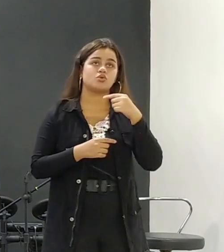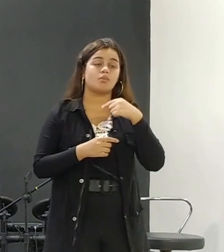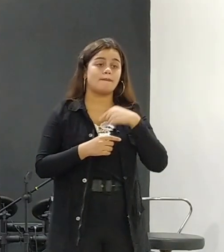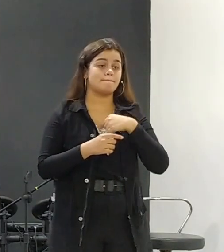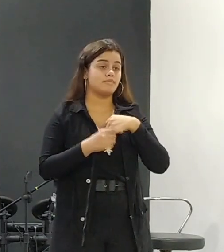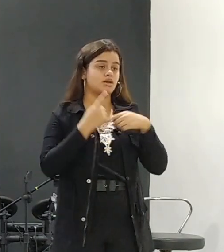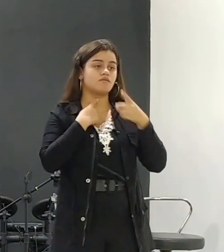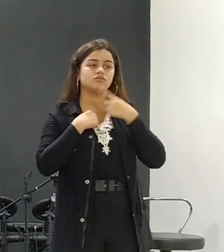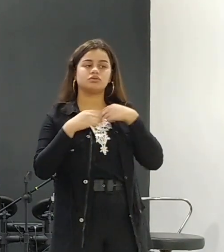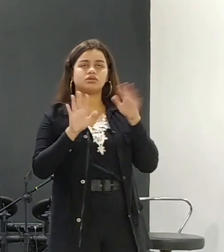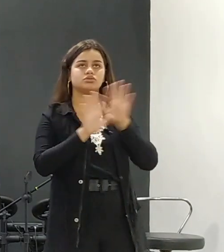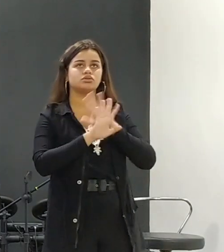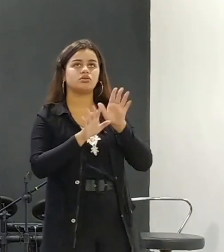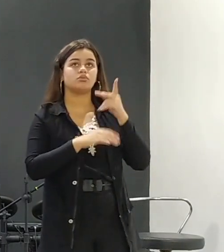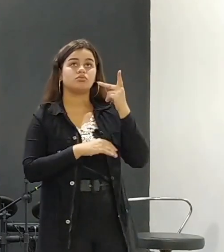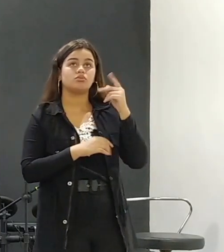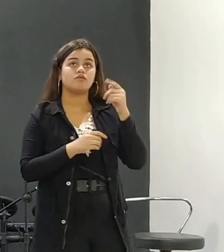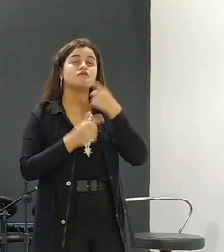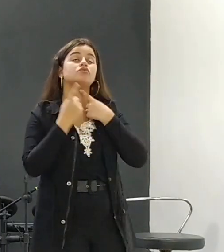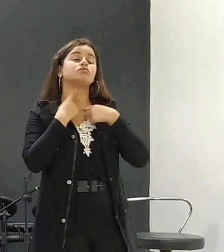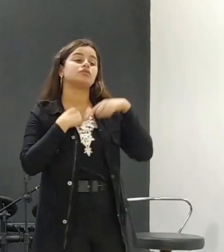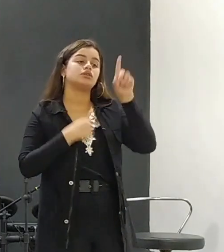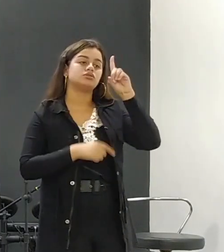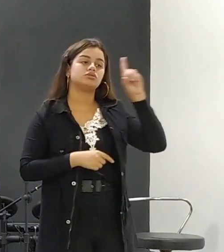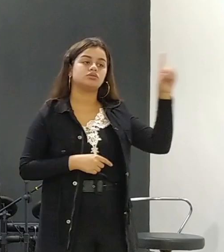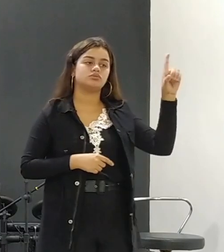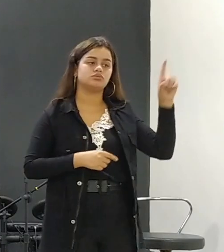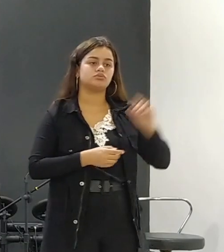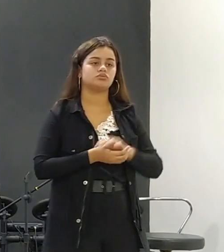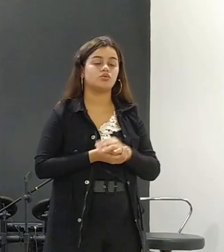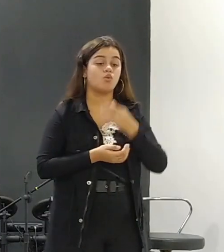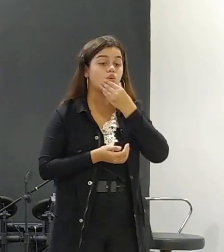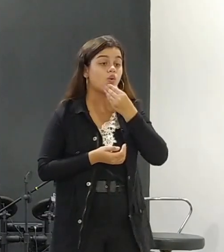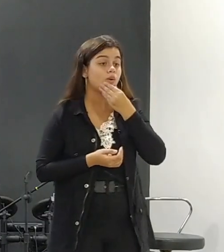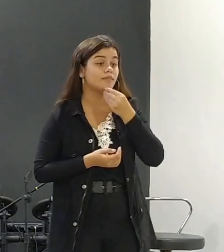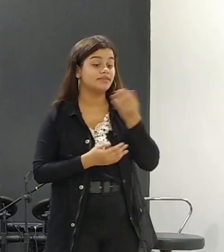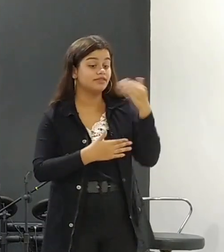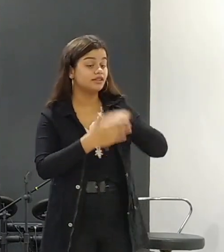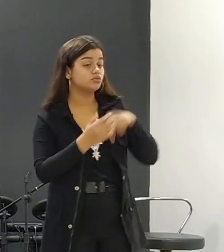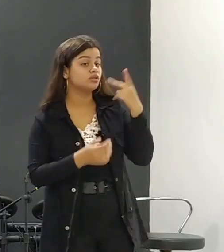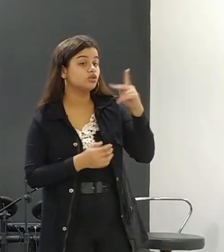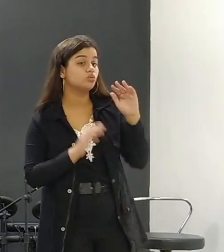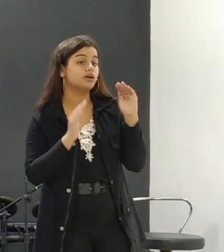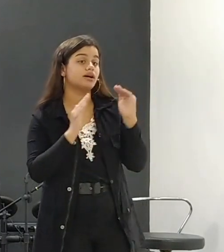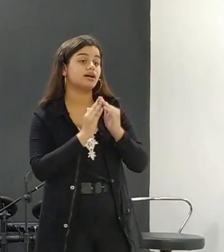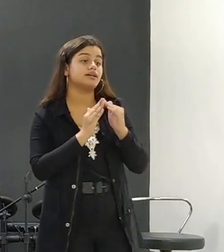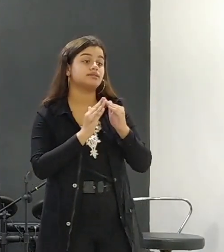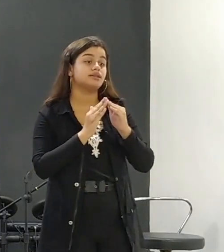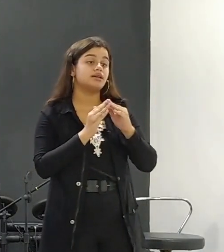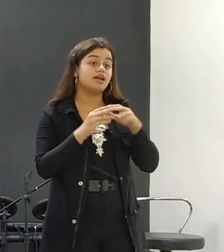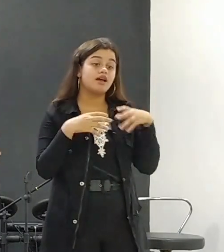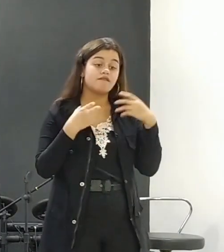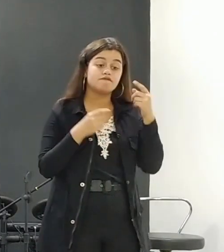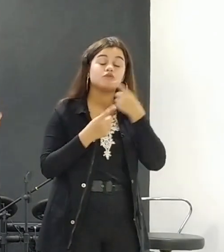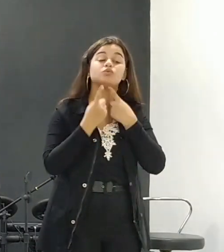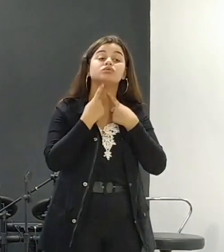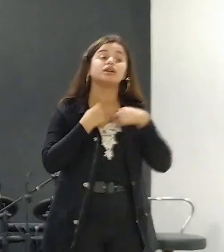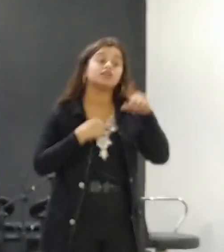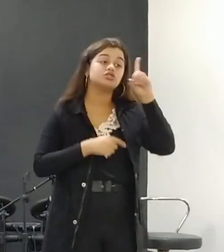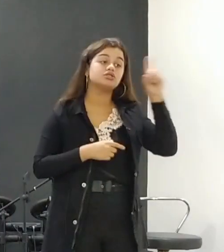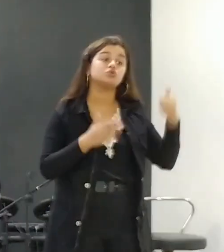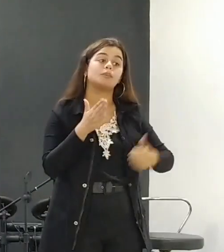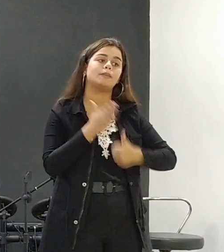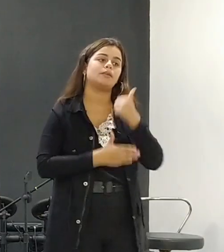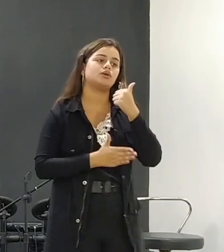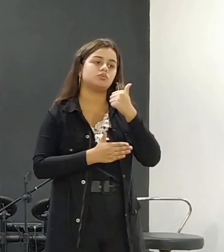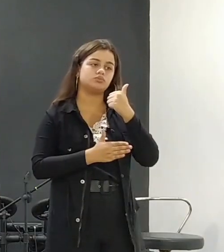como tu queres. Homem, dentro da sua casa não é como você quer, tem que ser como Deus quer. Mulher,